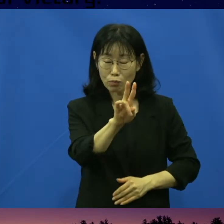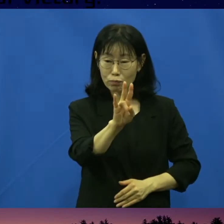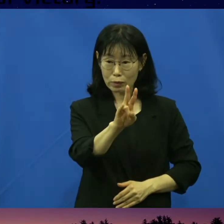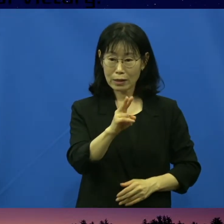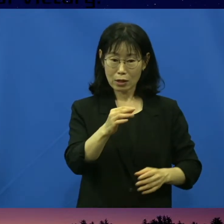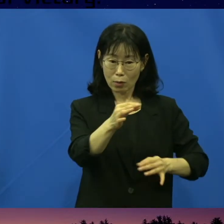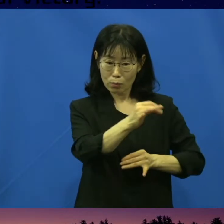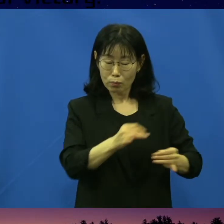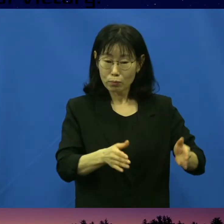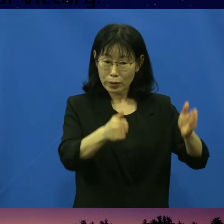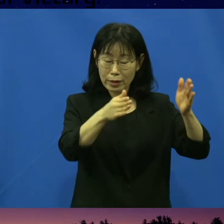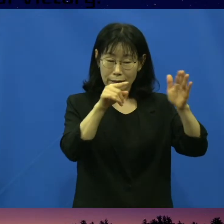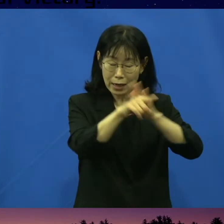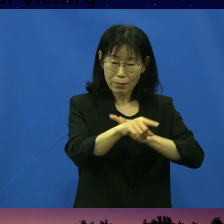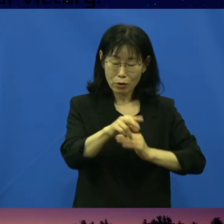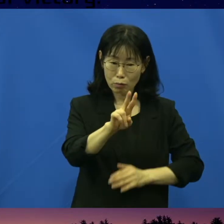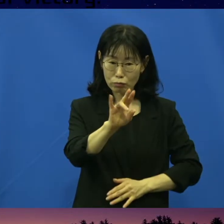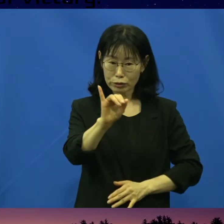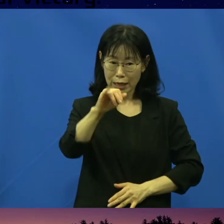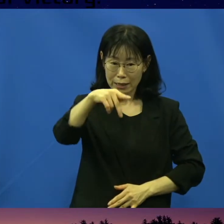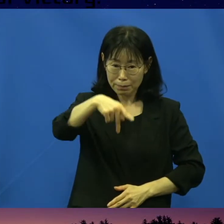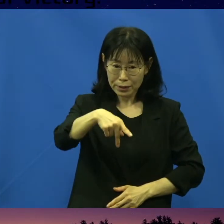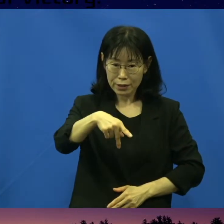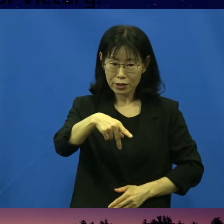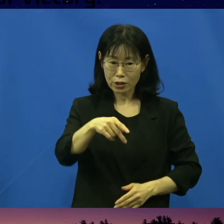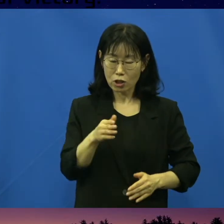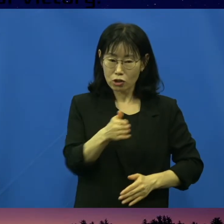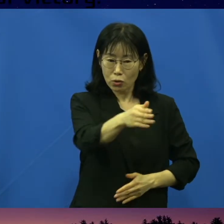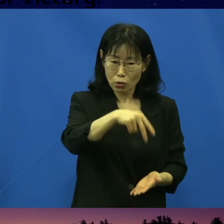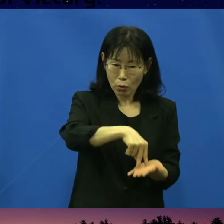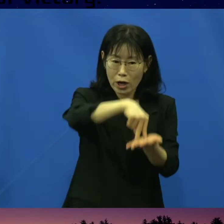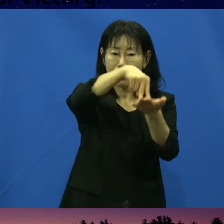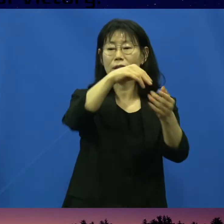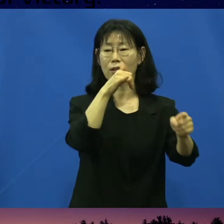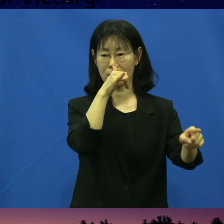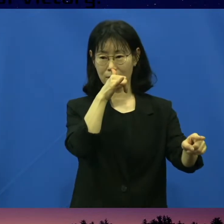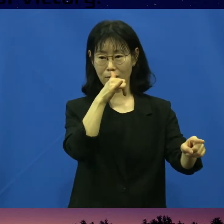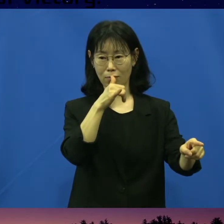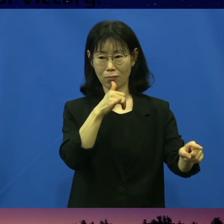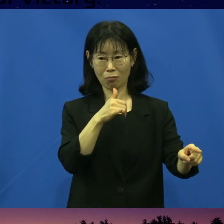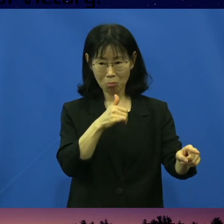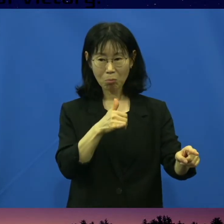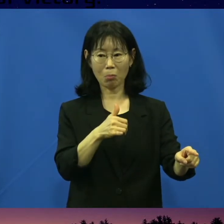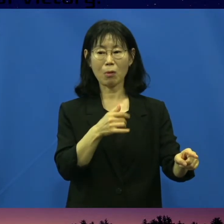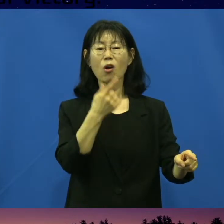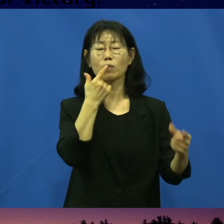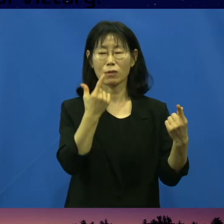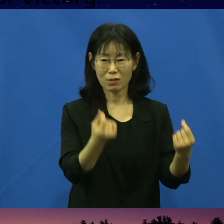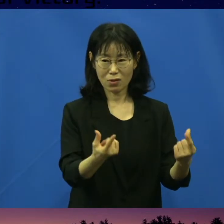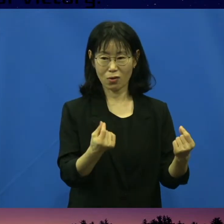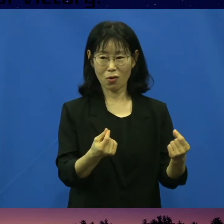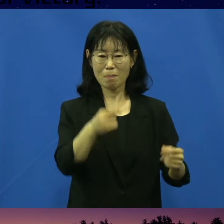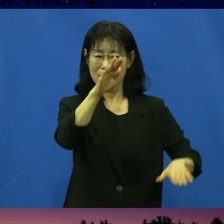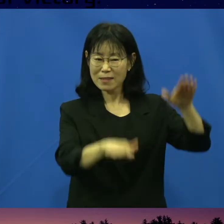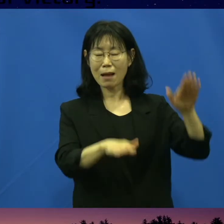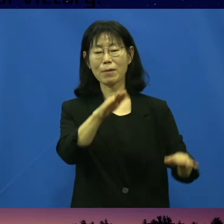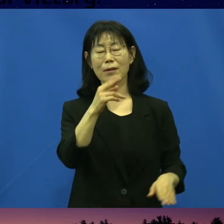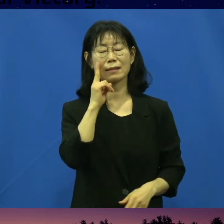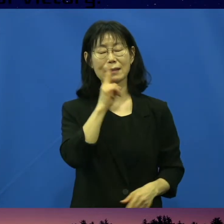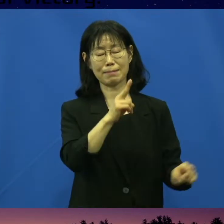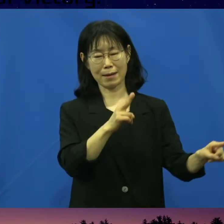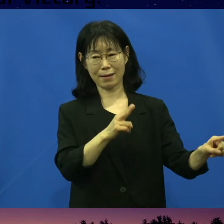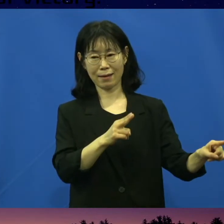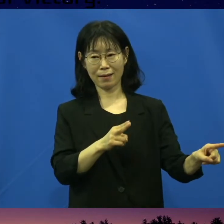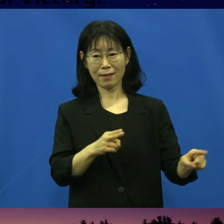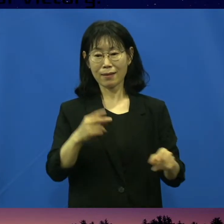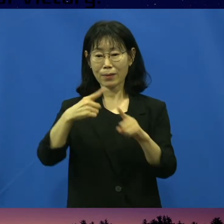어디든지 클래스가 있잖아요. 그게 다 만족시켜주면서 돈을 버는 거잖아요. 이게 자본주의고 상업주의잖아요. 근데 교회는 그런